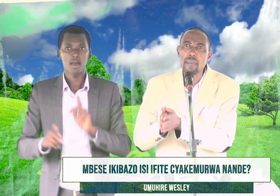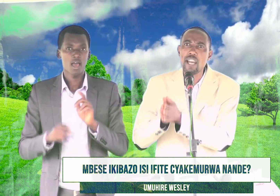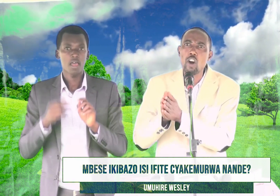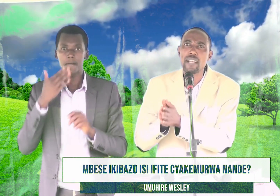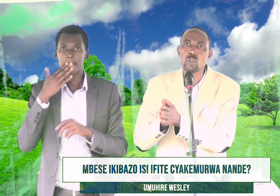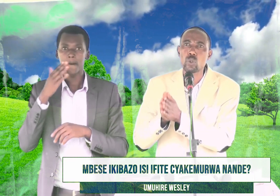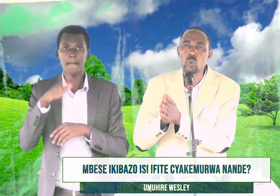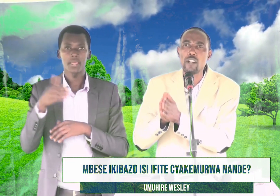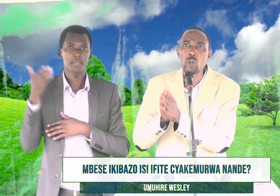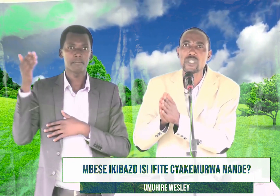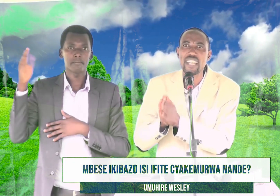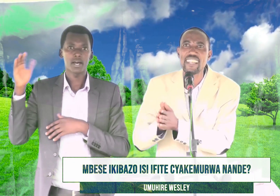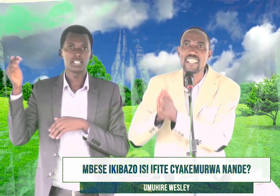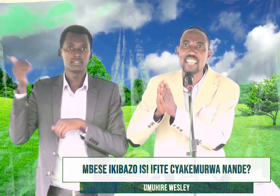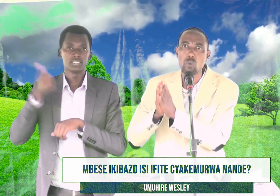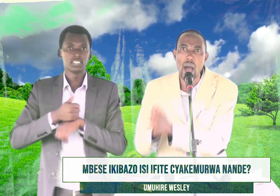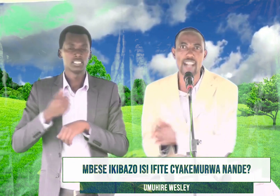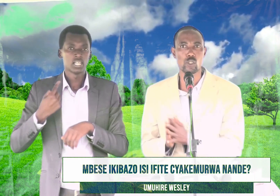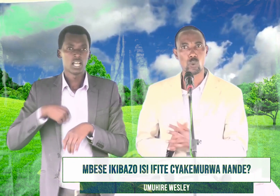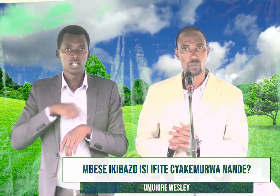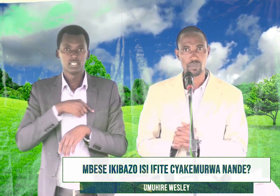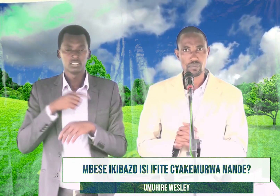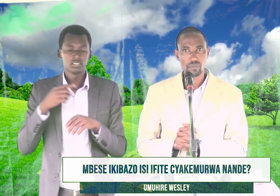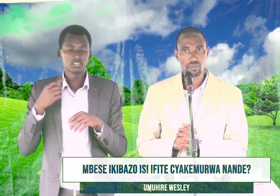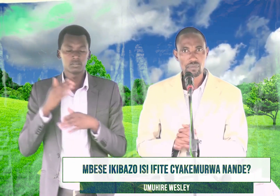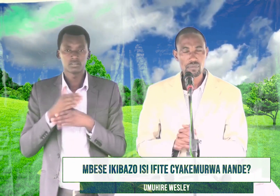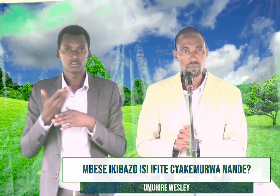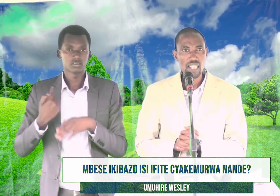muri twebwe ngo bashyushwe no kugira neza kwacu.